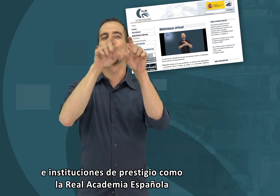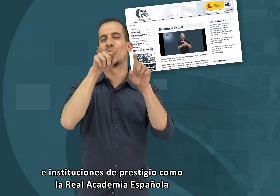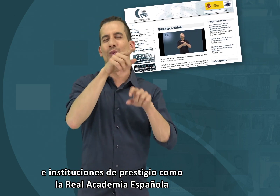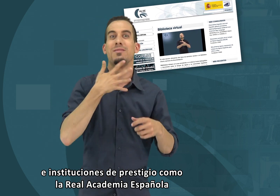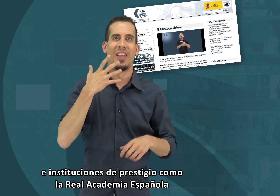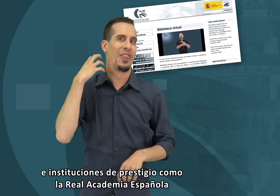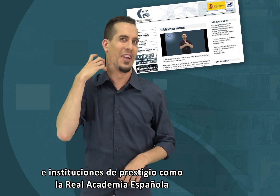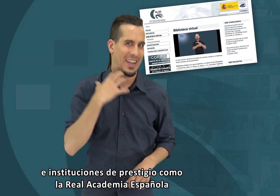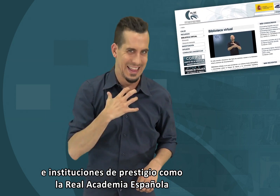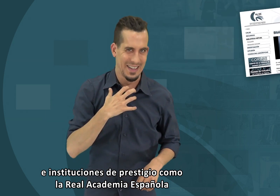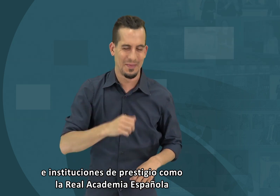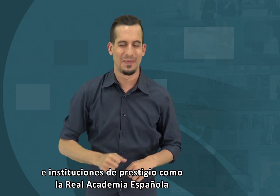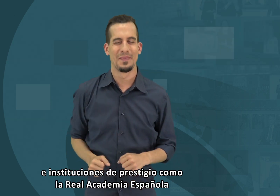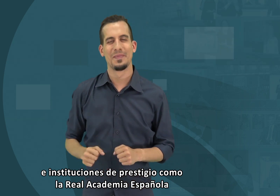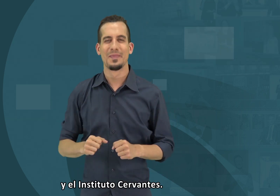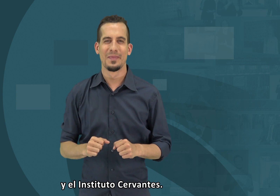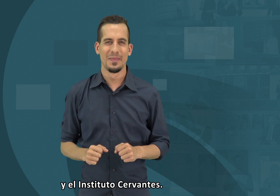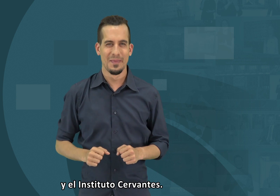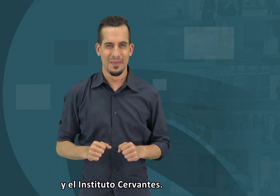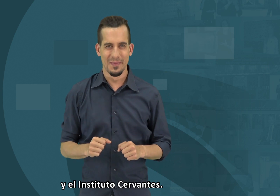Instituto Cervantes.